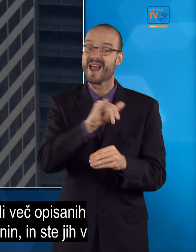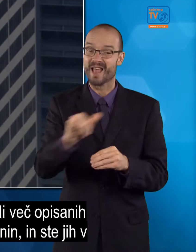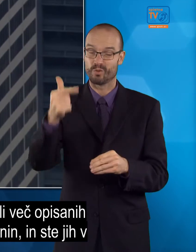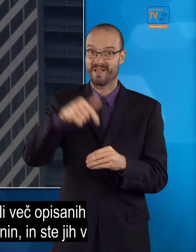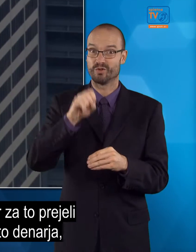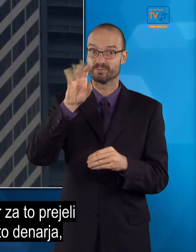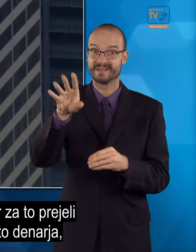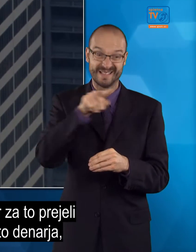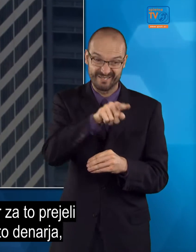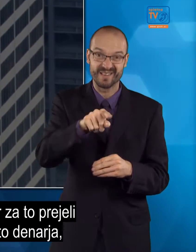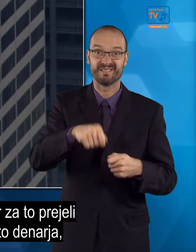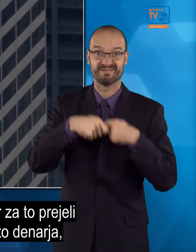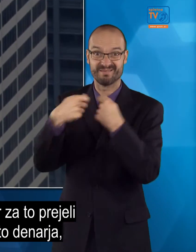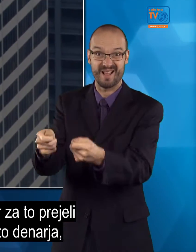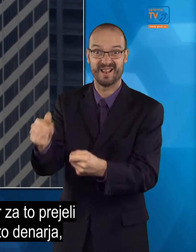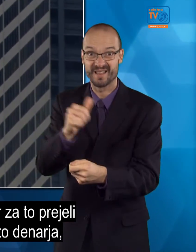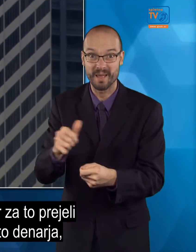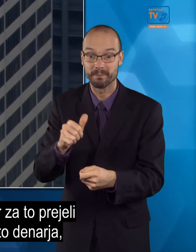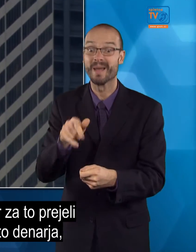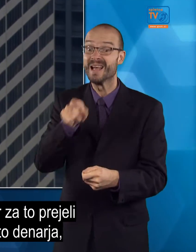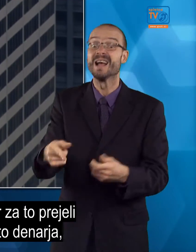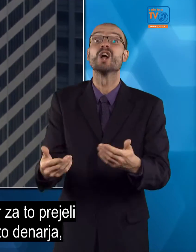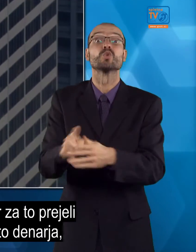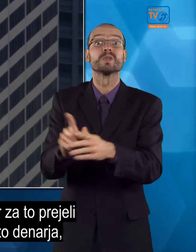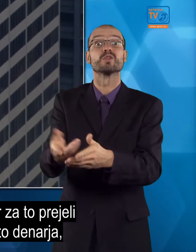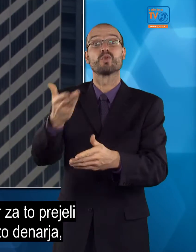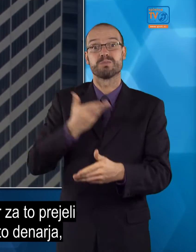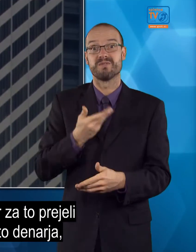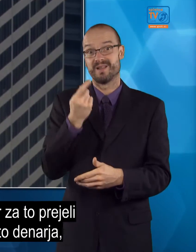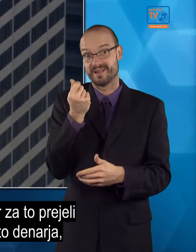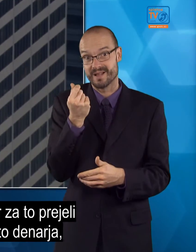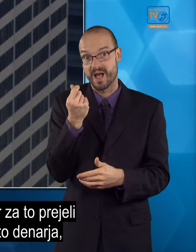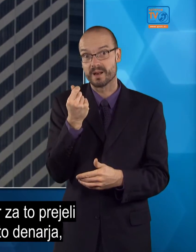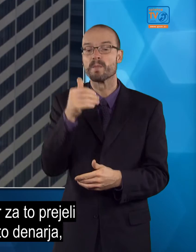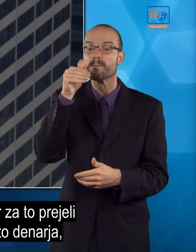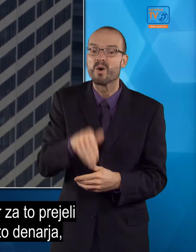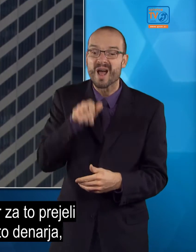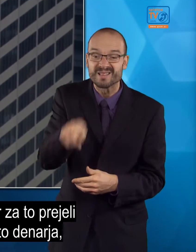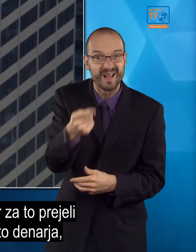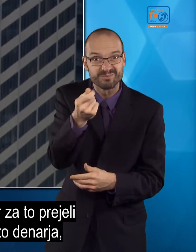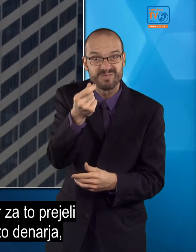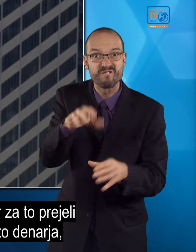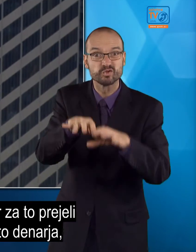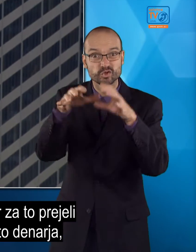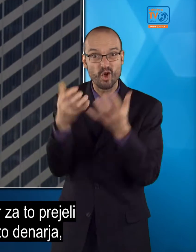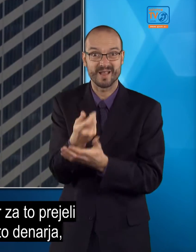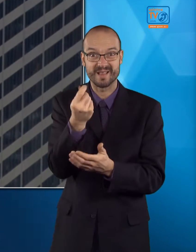ter zato prejeli denar, morate vsoto denarja, dohodek, prijaviti Davčni upravi Republike